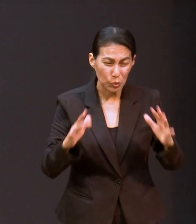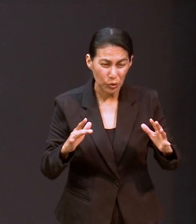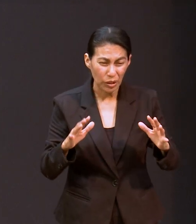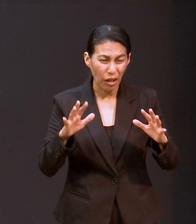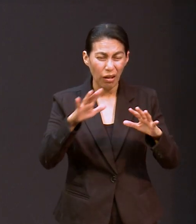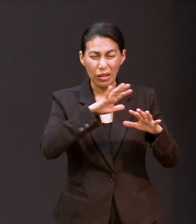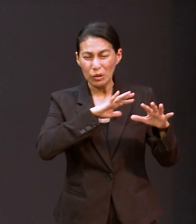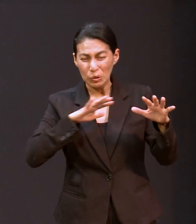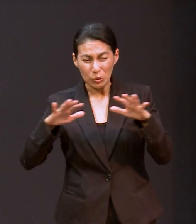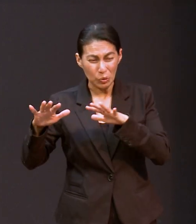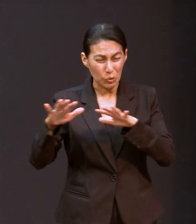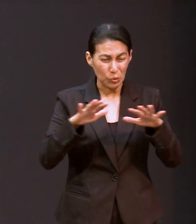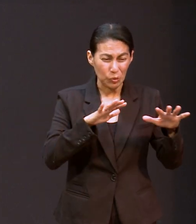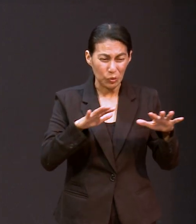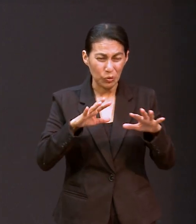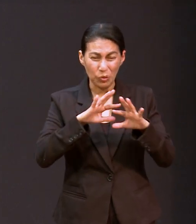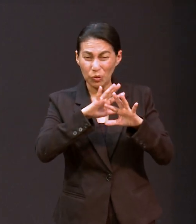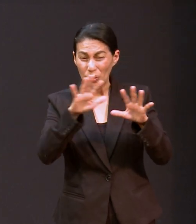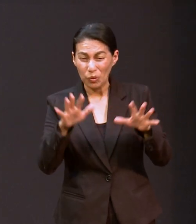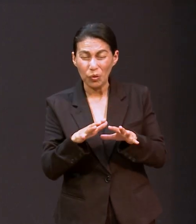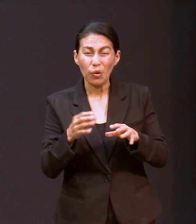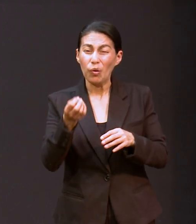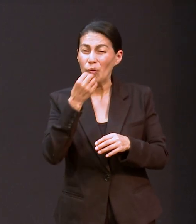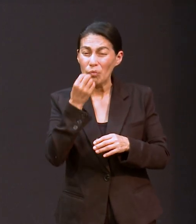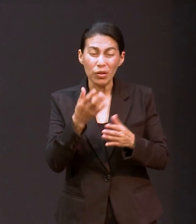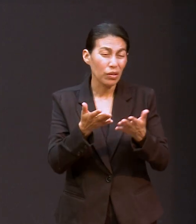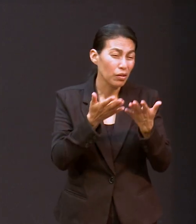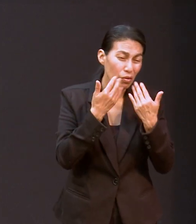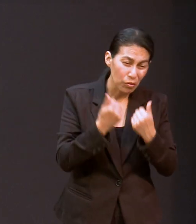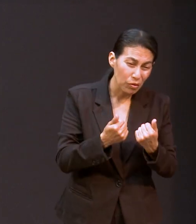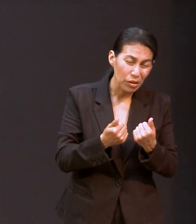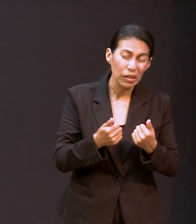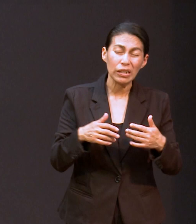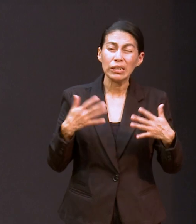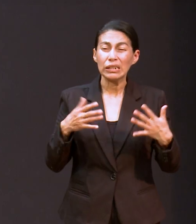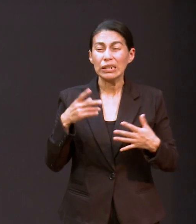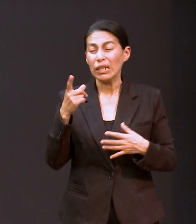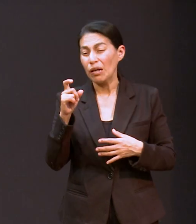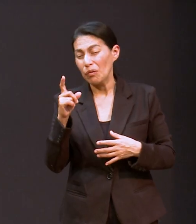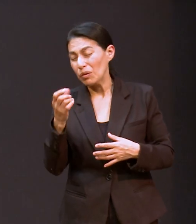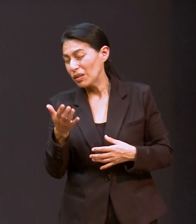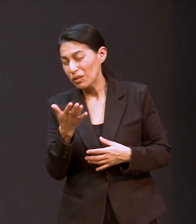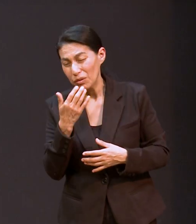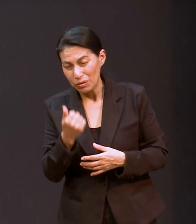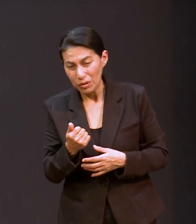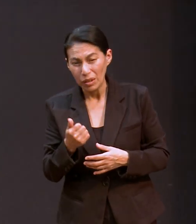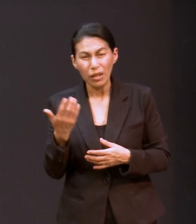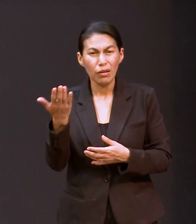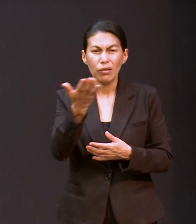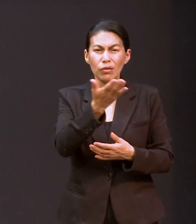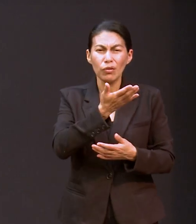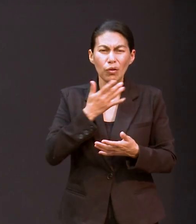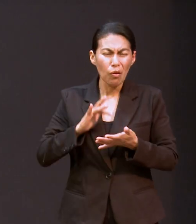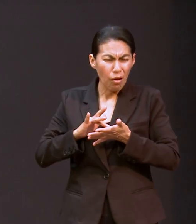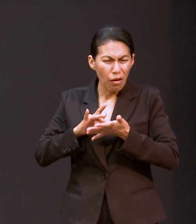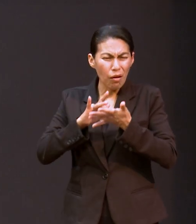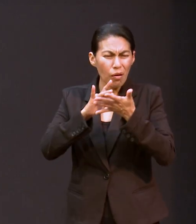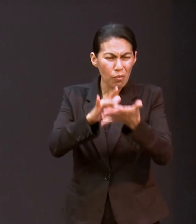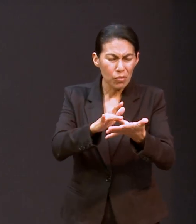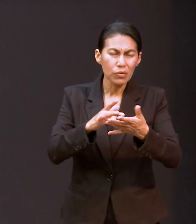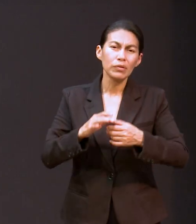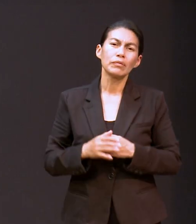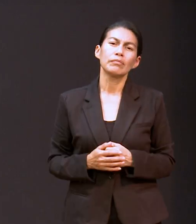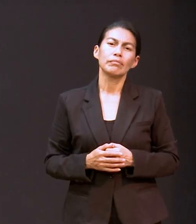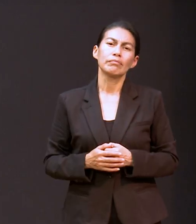se requiere agua se requiere alimento vamos orando vamos contribuyendo